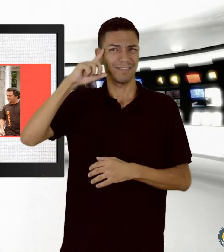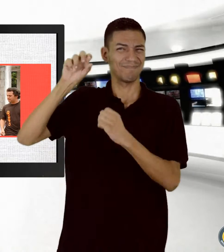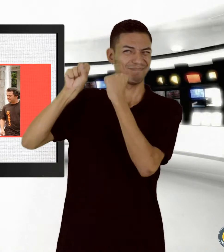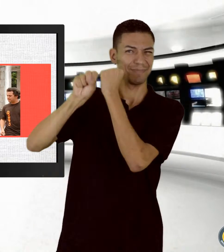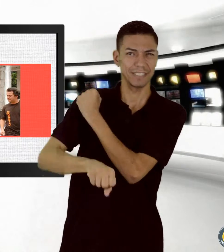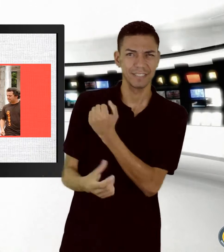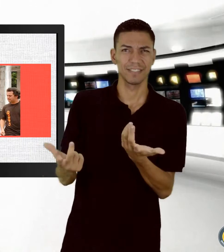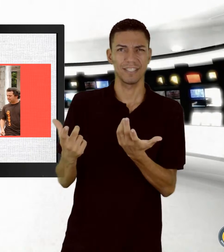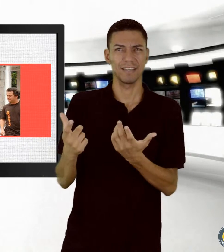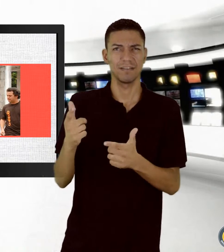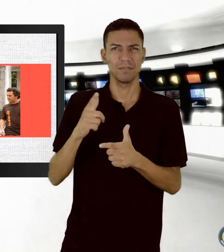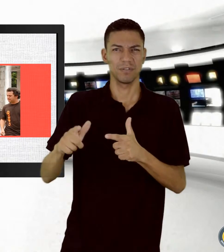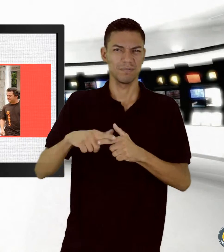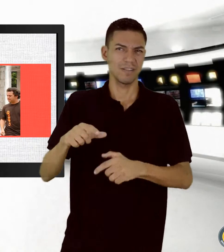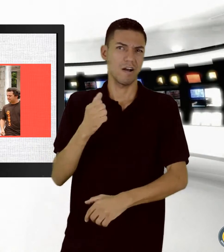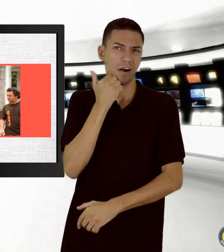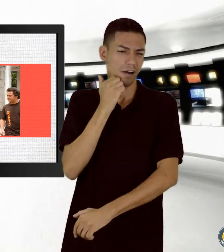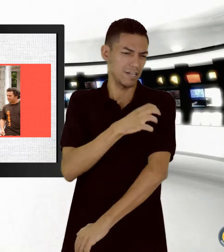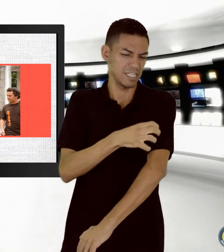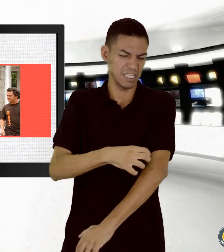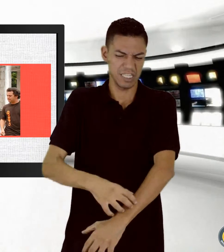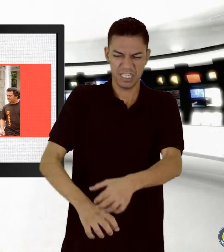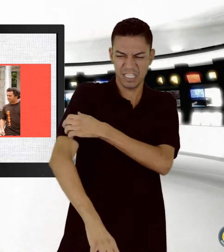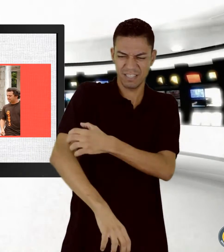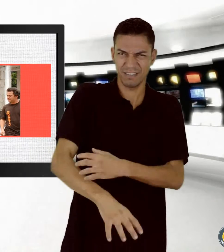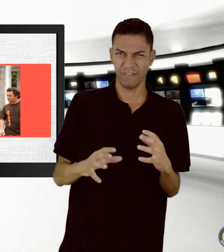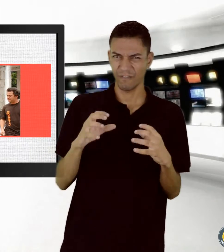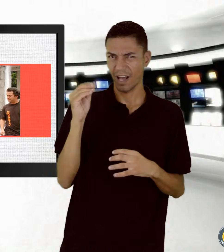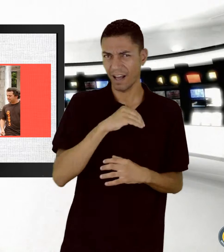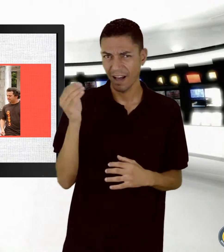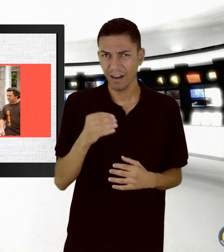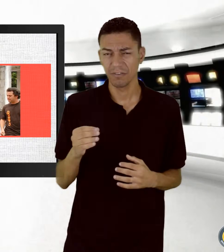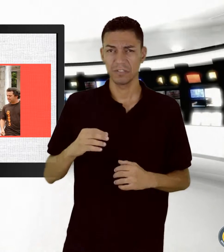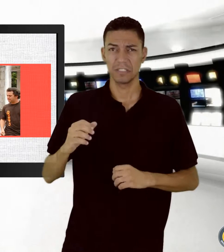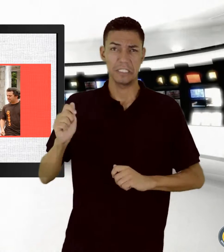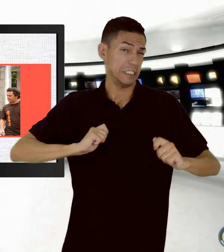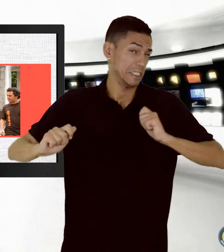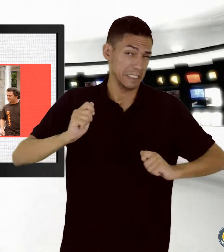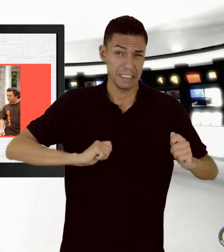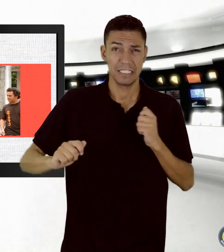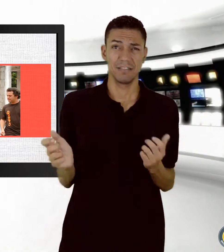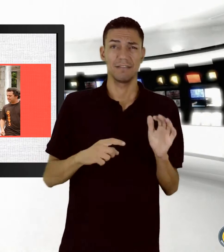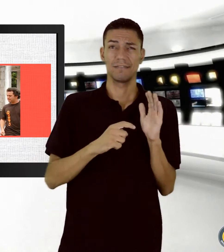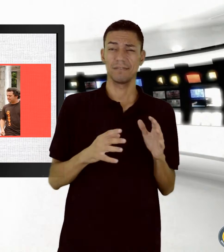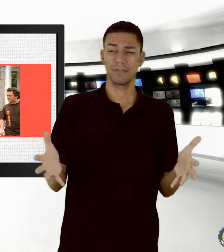esclerose múltipla, hiperatividade, autismo, crianças muito agitadas ou com dificuldades